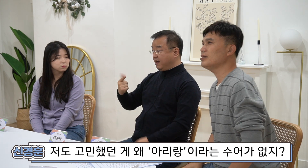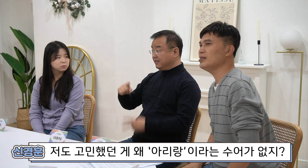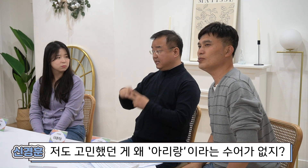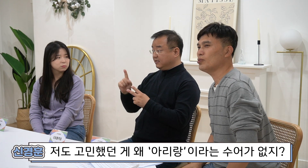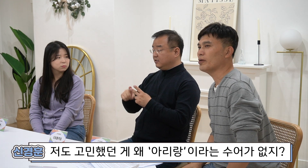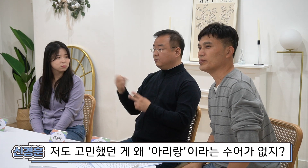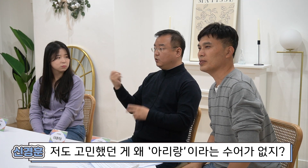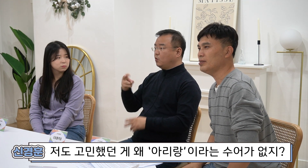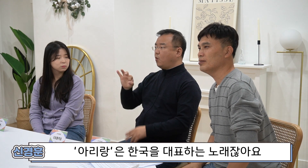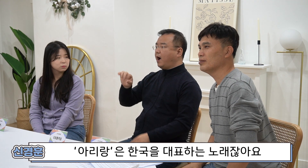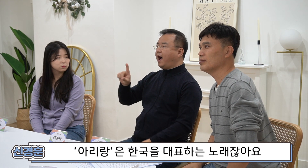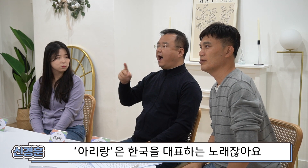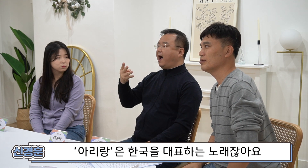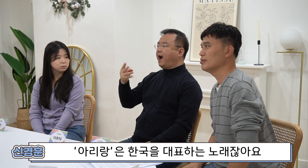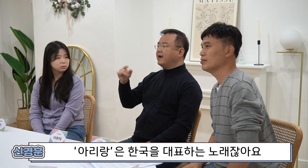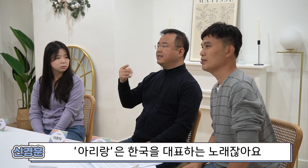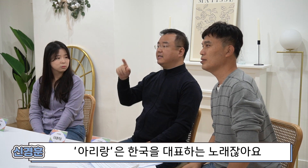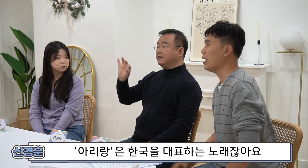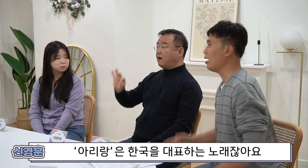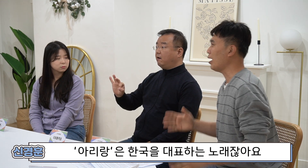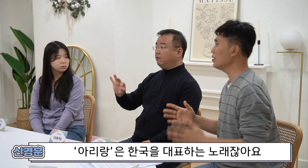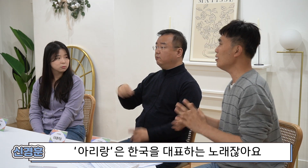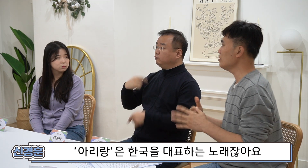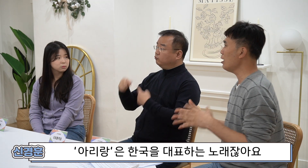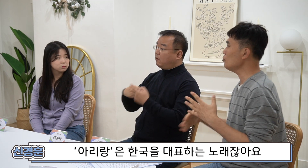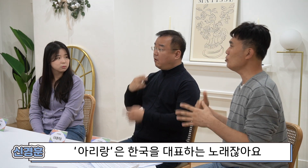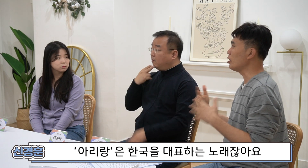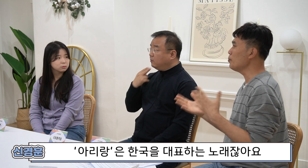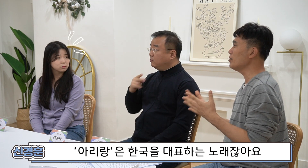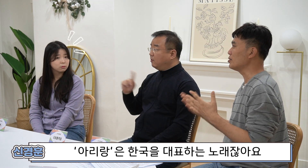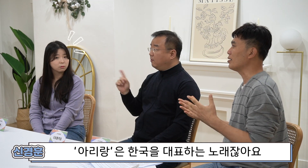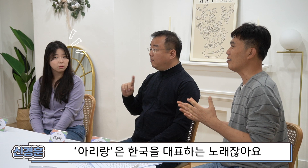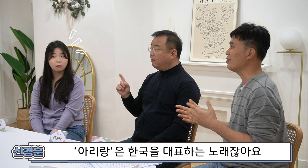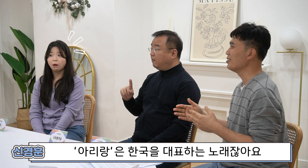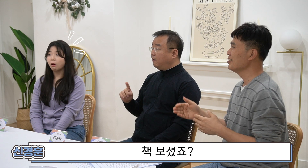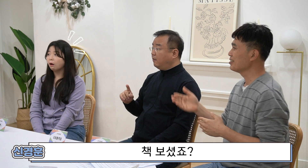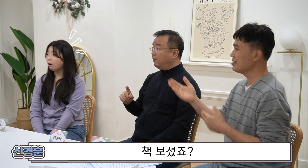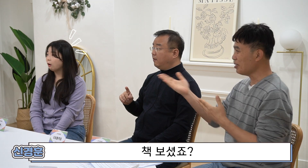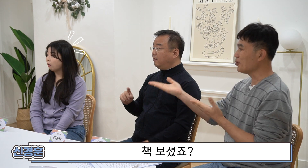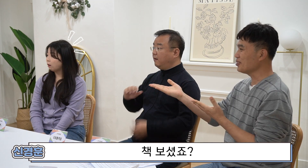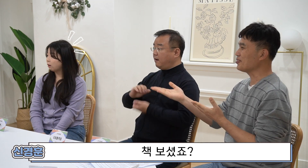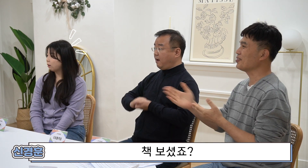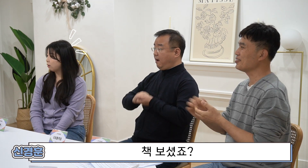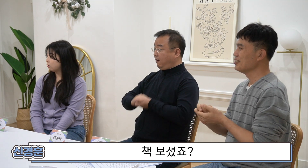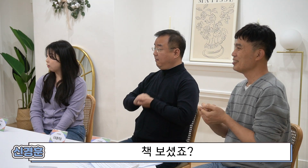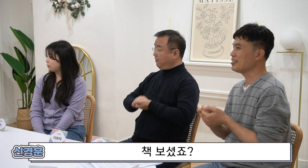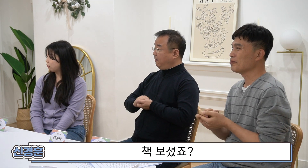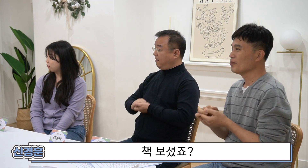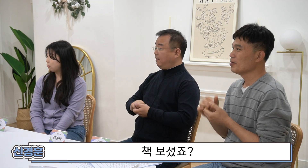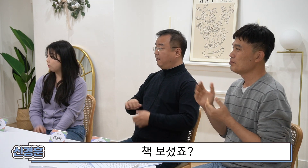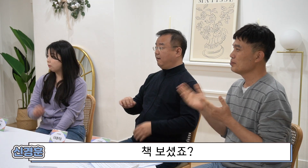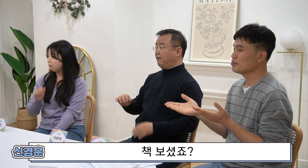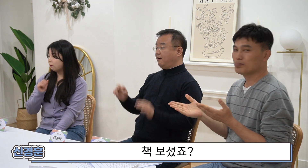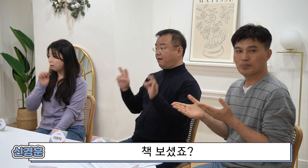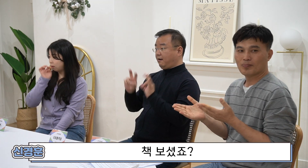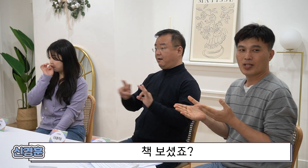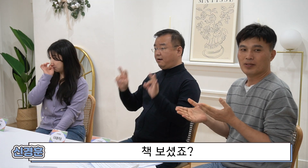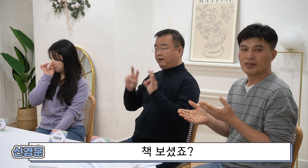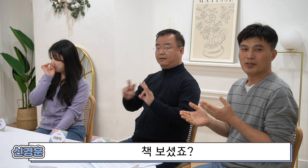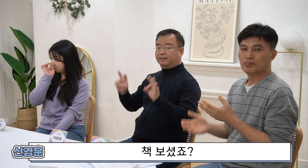아리랑이라는 수화가 없지? 이 아리랑은 한국을 대표하는 거잖아요. 책 보셨죠? 근데 저는 이렇게 표현을 했었는데